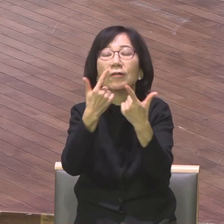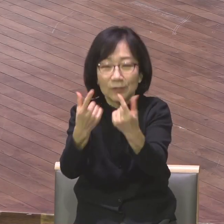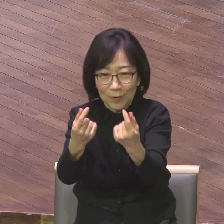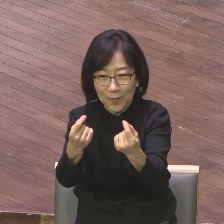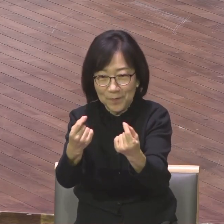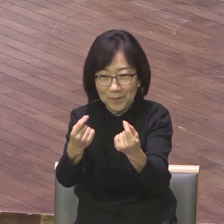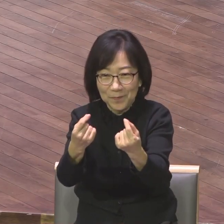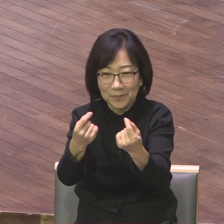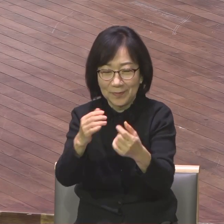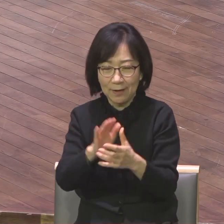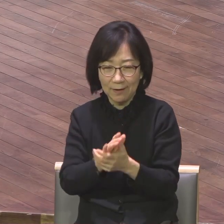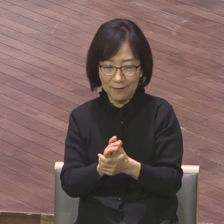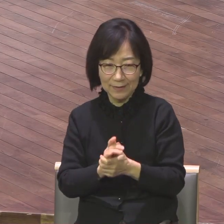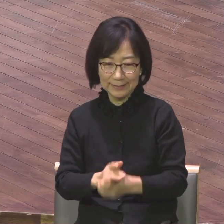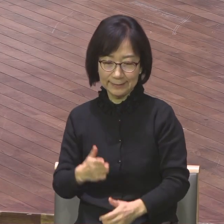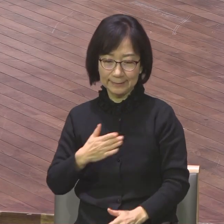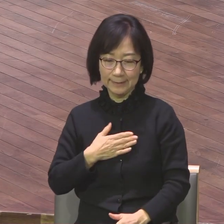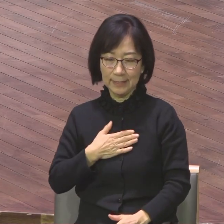가졌어요.